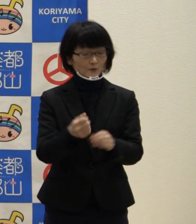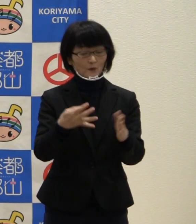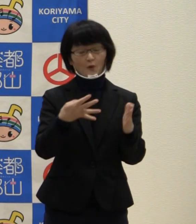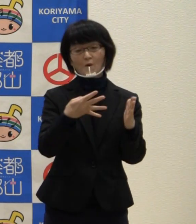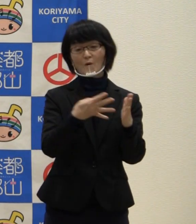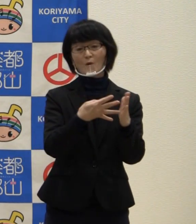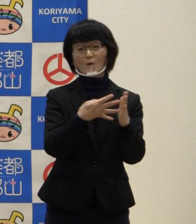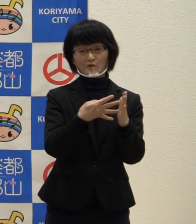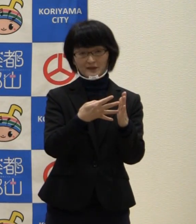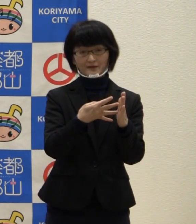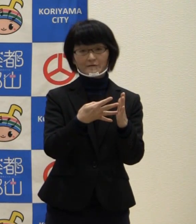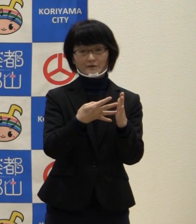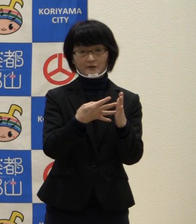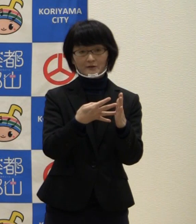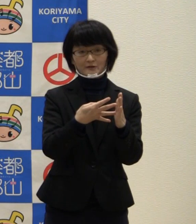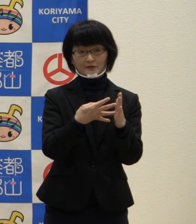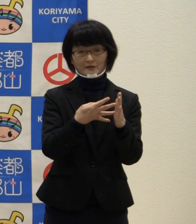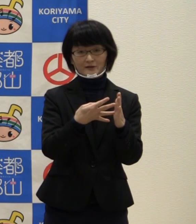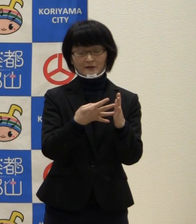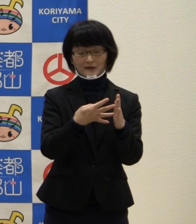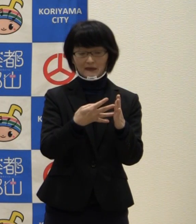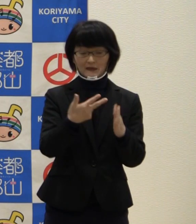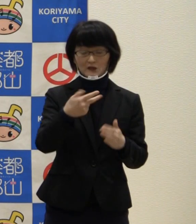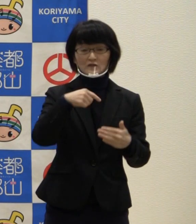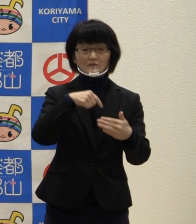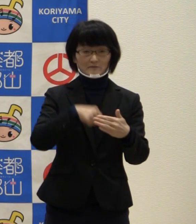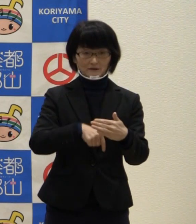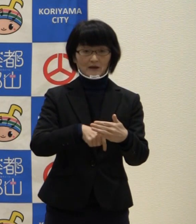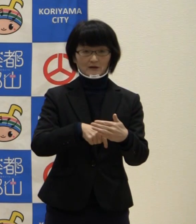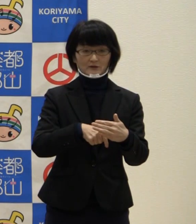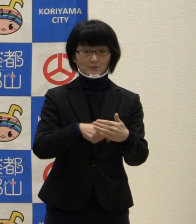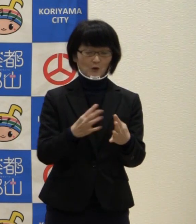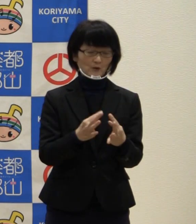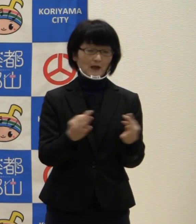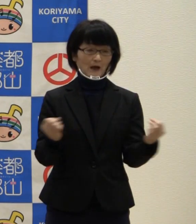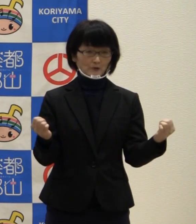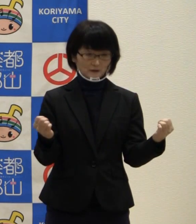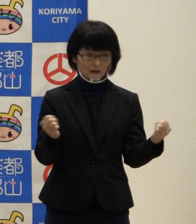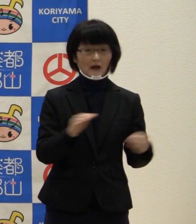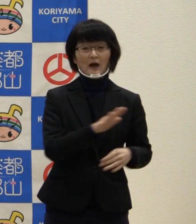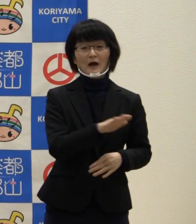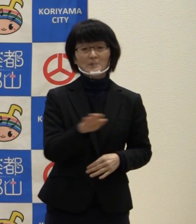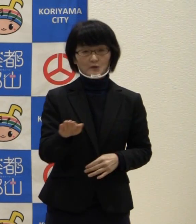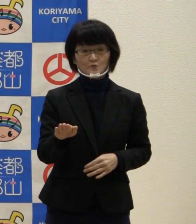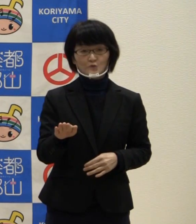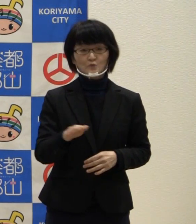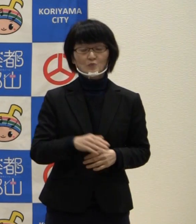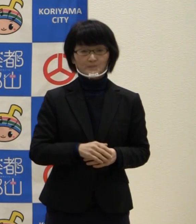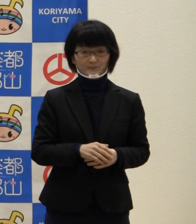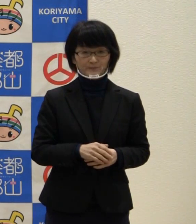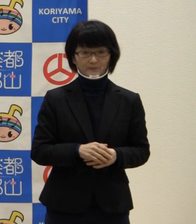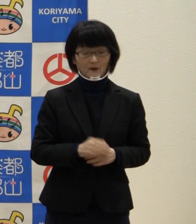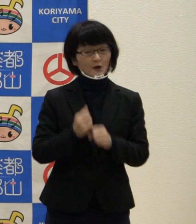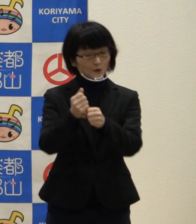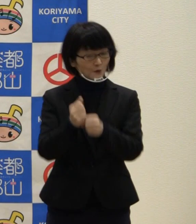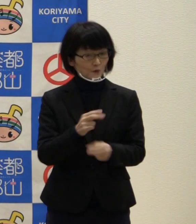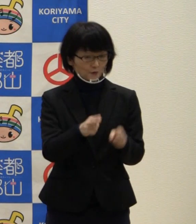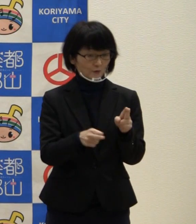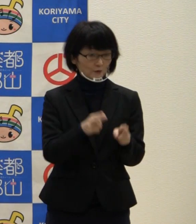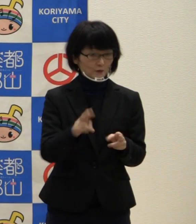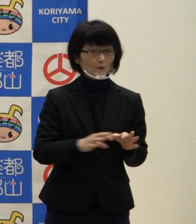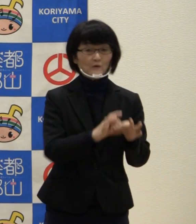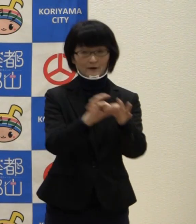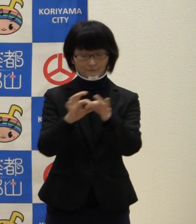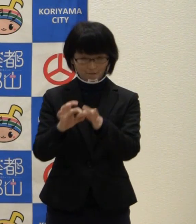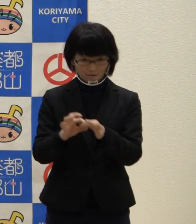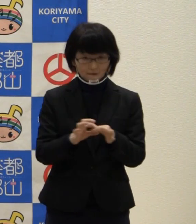ね、農業法人市内にもたくさんございますけれども、農商工連携あるいは農業